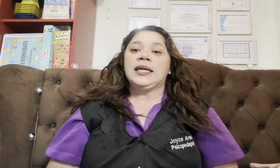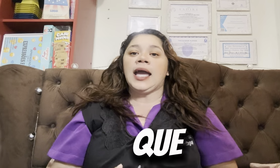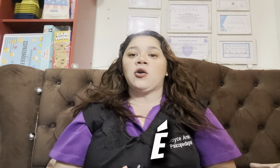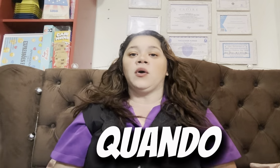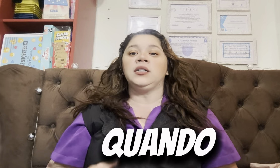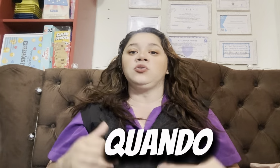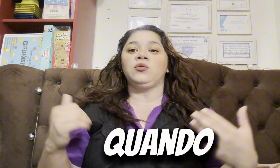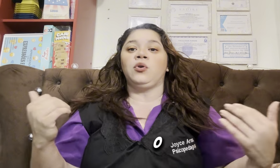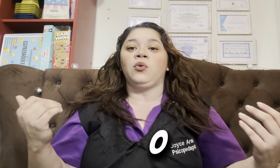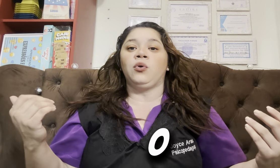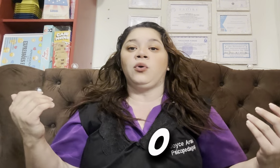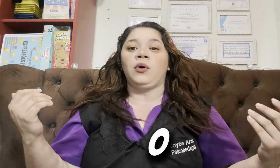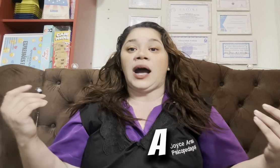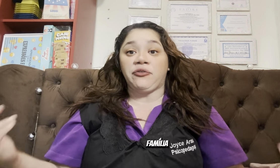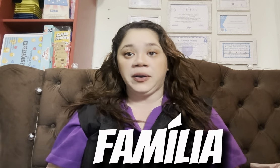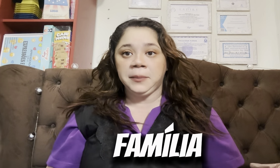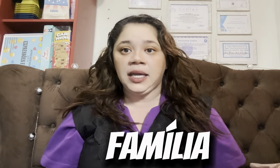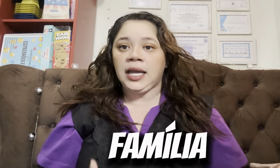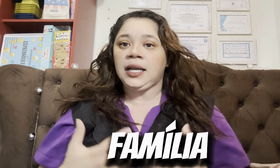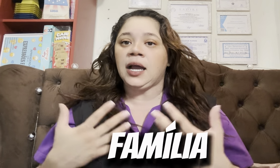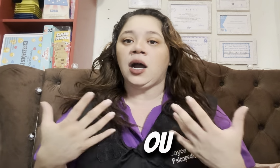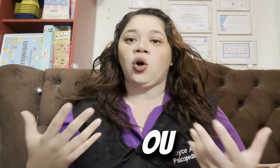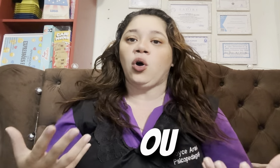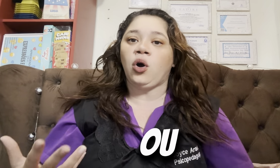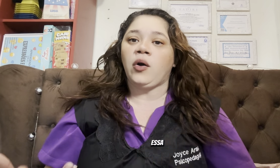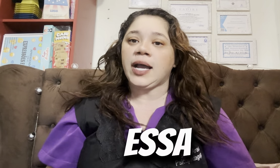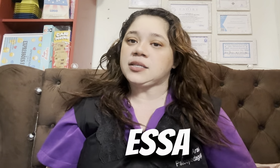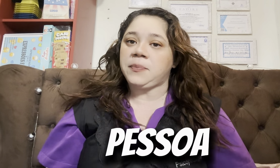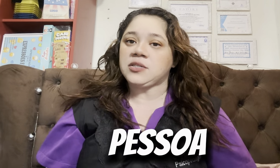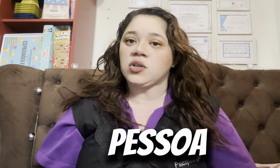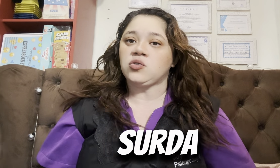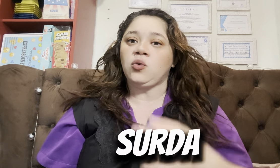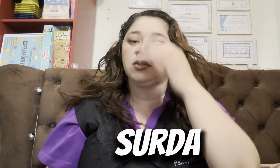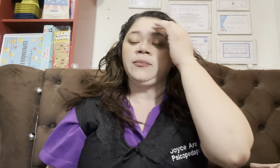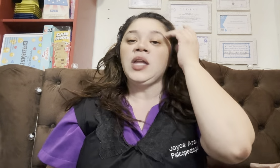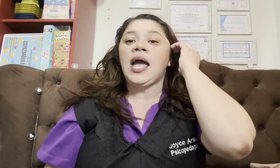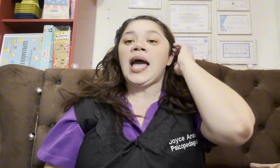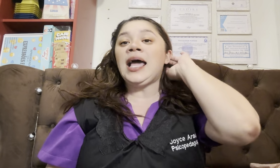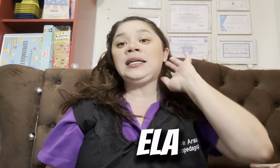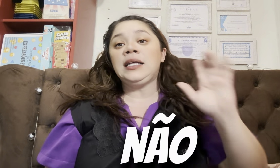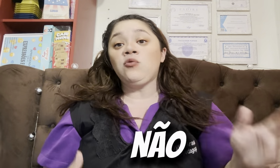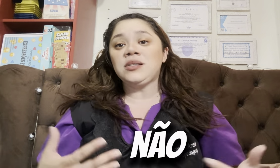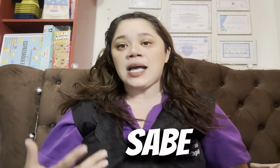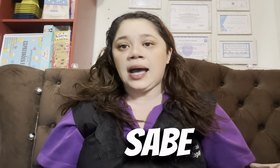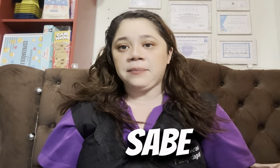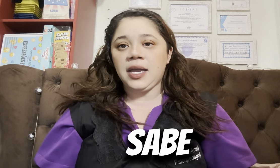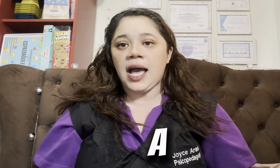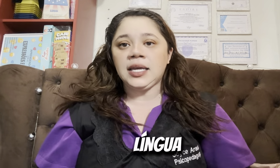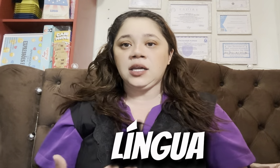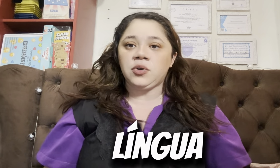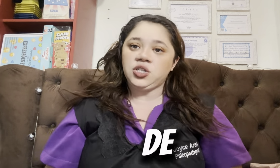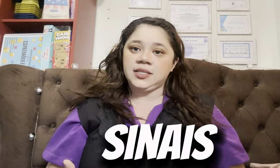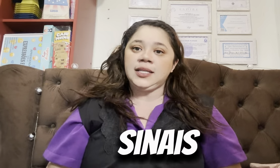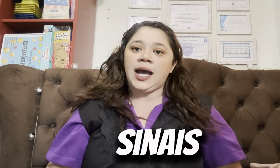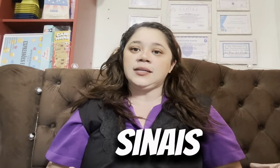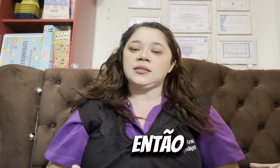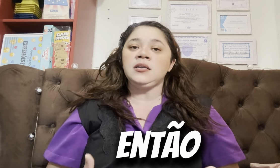é quando a família ou essa pessoa surda, ela não sabe a língua de sinais. Então, o